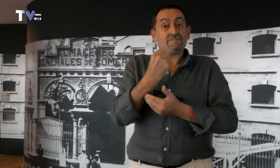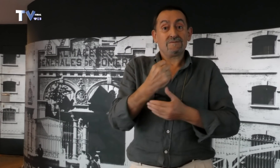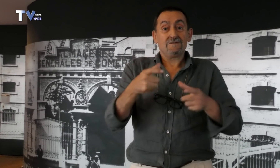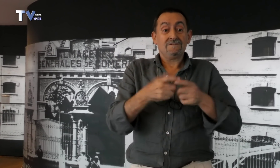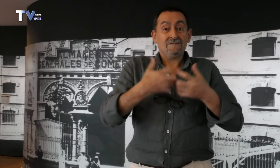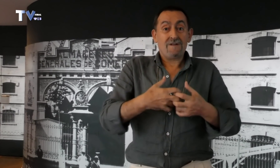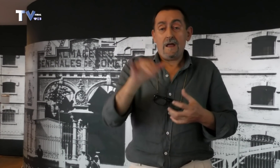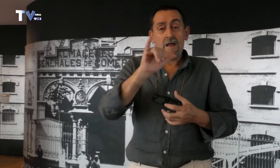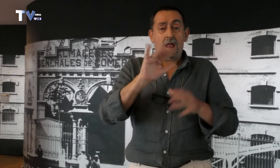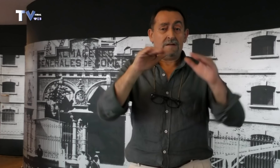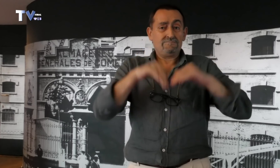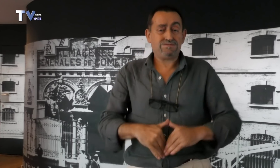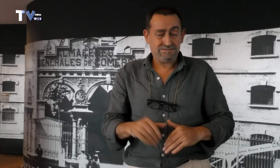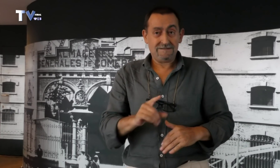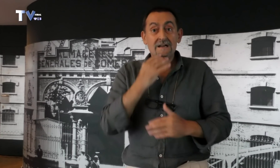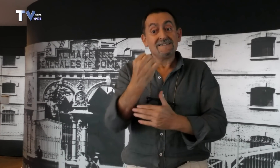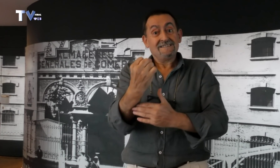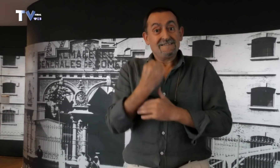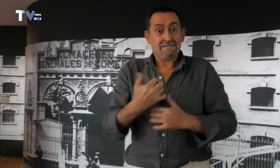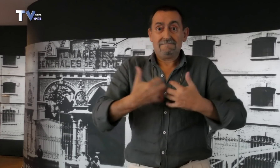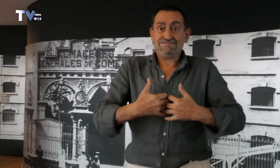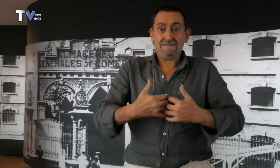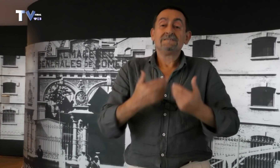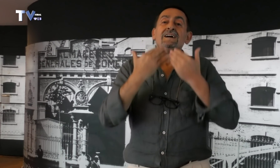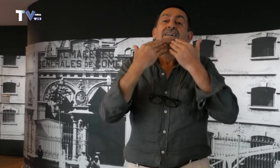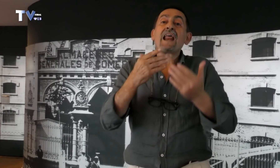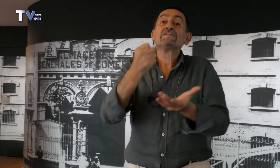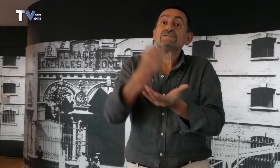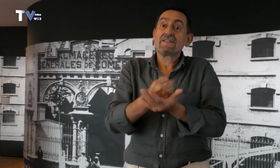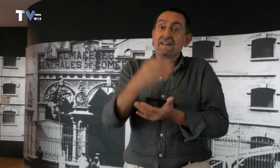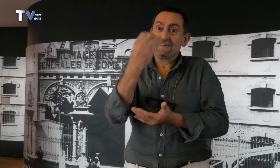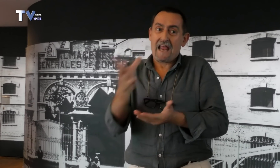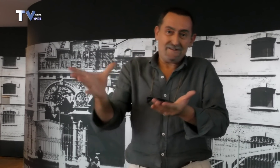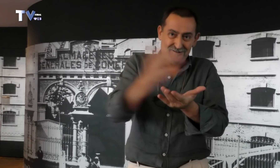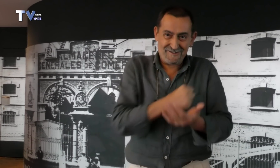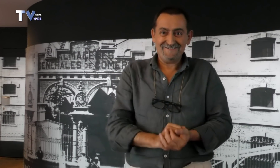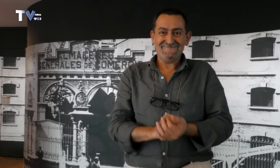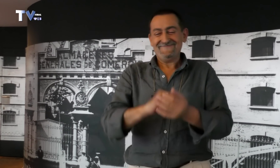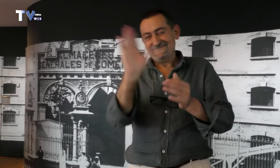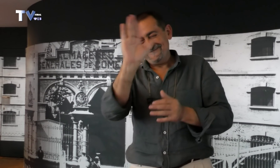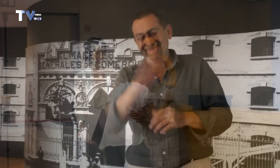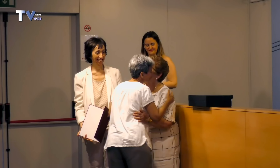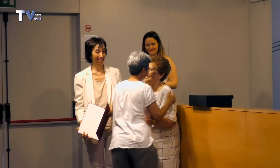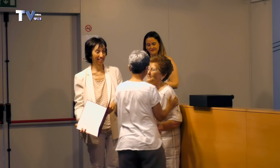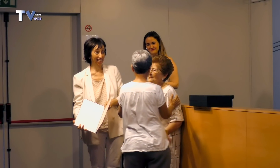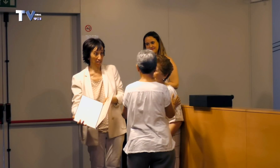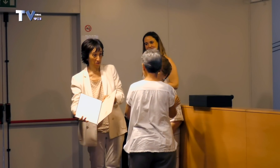Cercosur, que sense el seu recolzament la Bienal no funcionaria. Gràcies per haver-nos seguit, a tots els socis. Adeu.